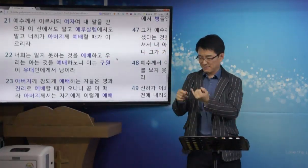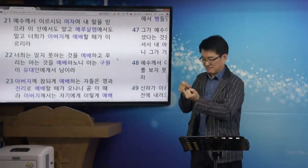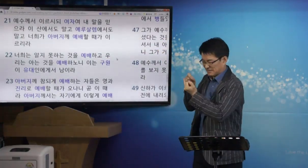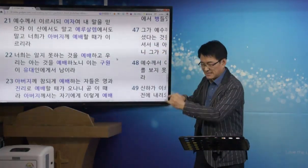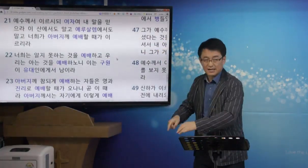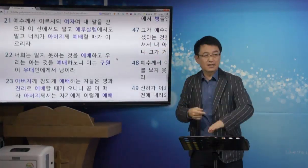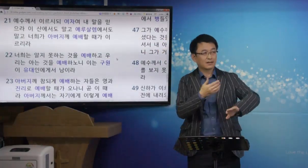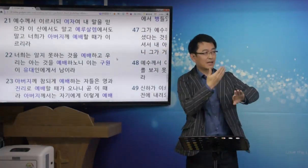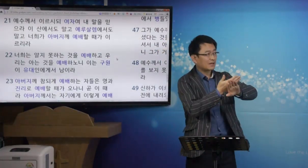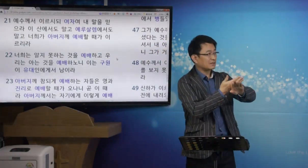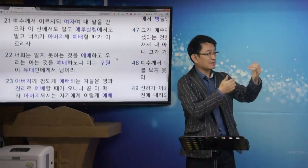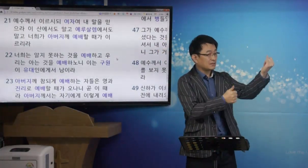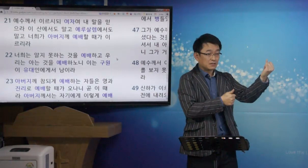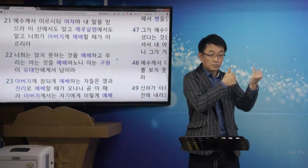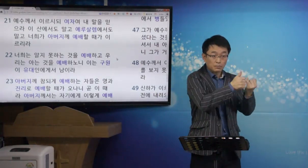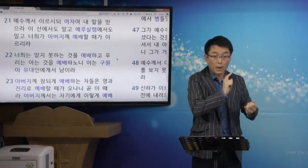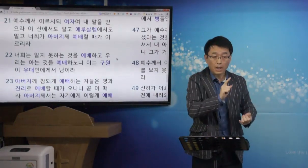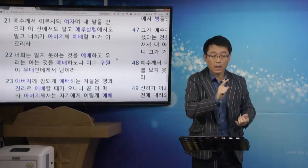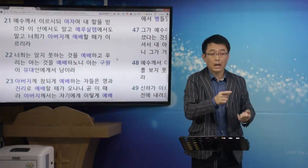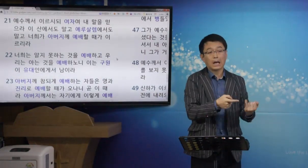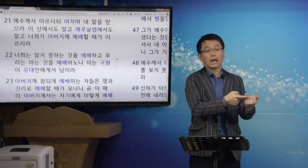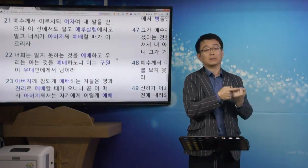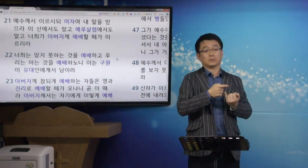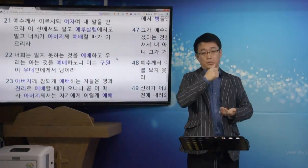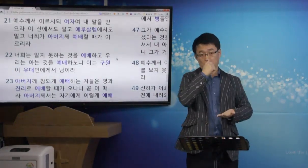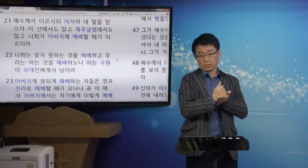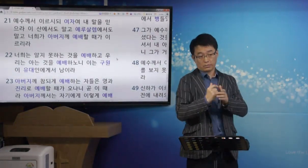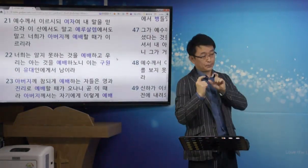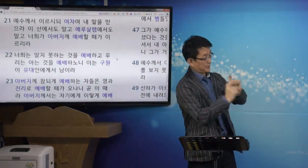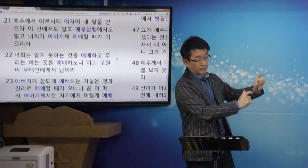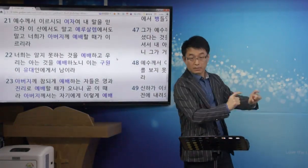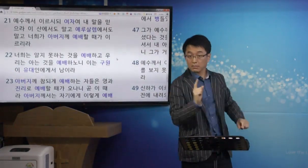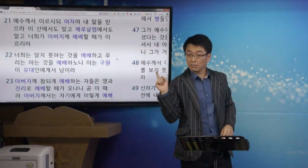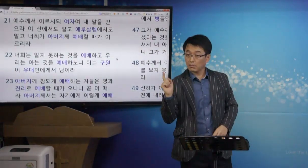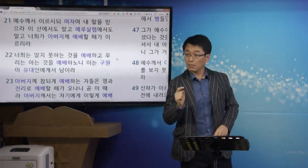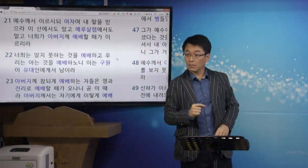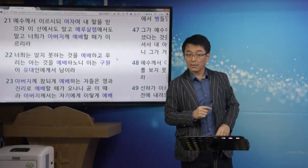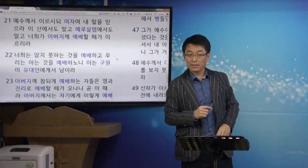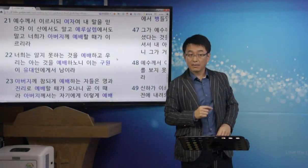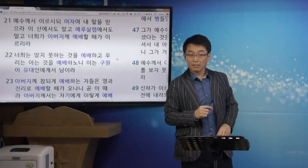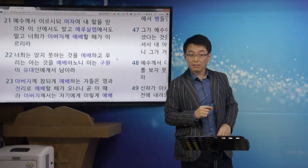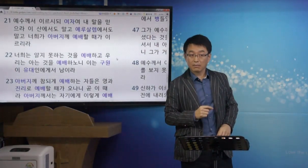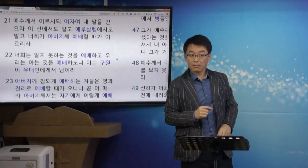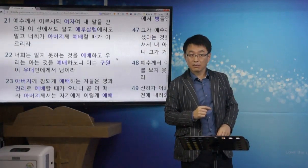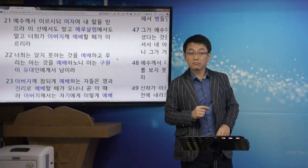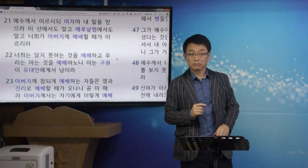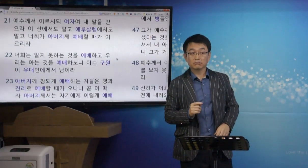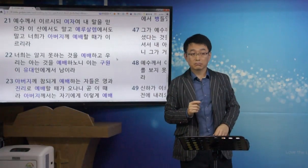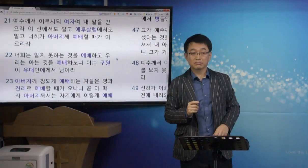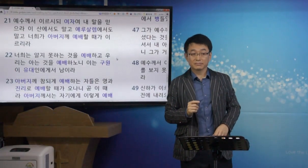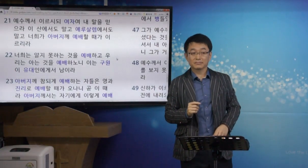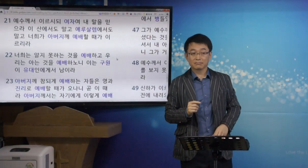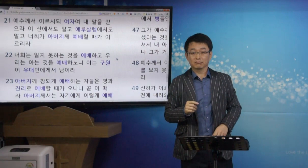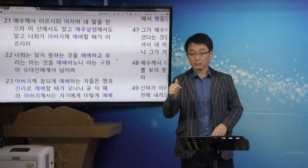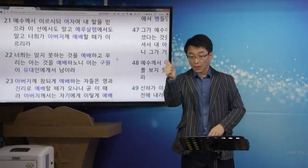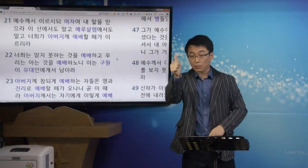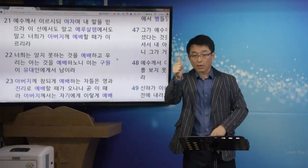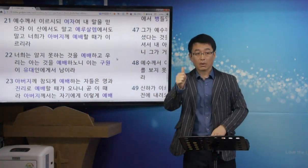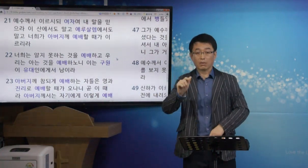예수님께서 잘못했다. 여자를 쫓아내고 다시 결혼하는 것은 간음죄다 라고